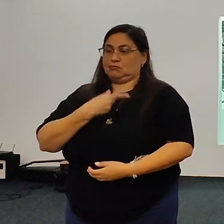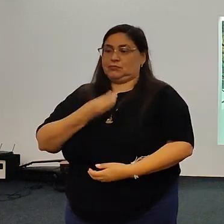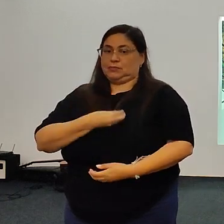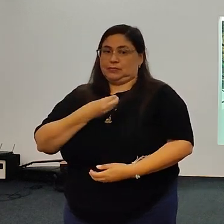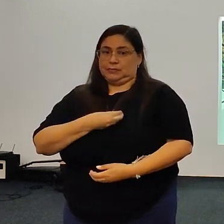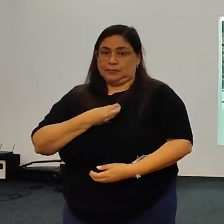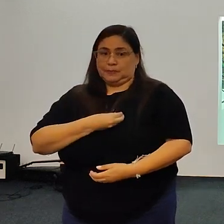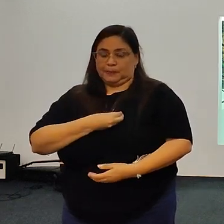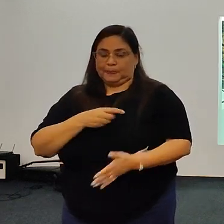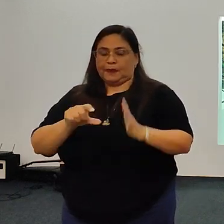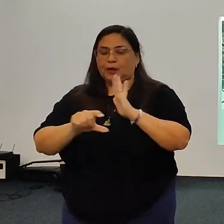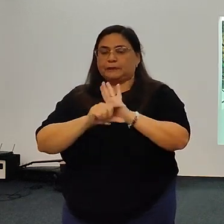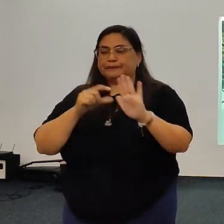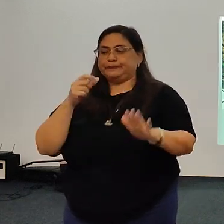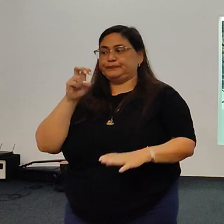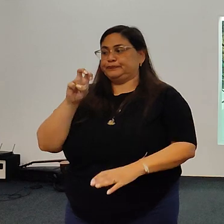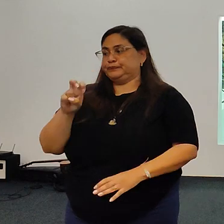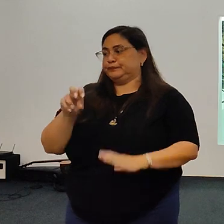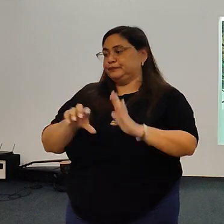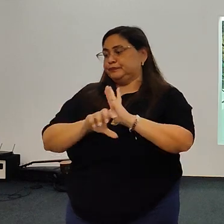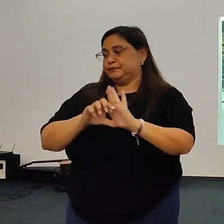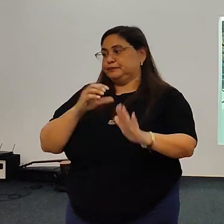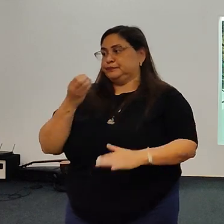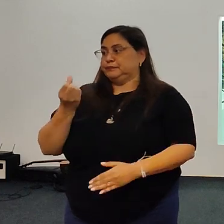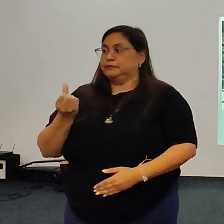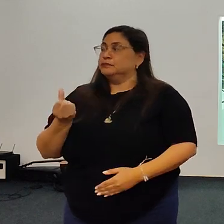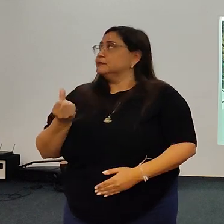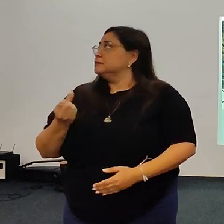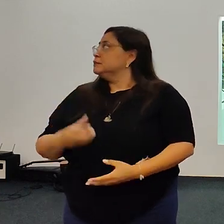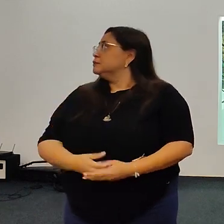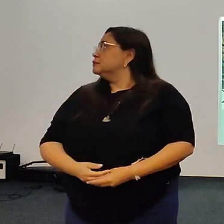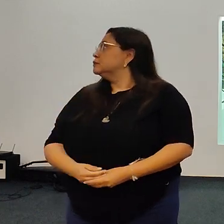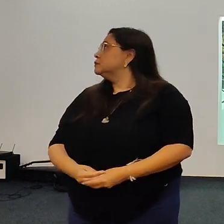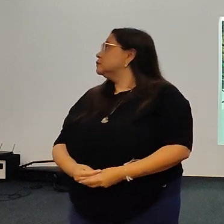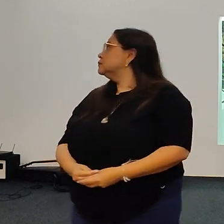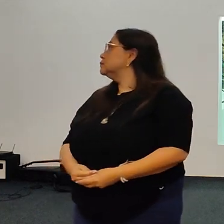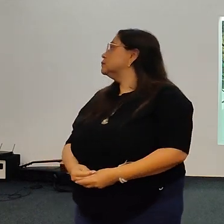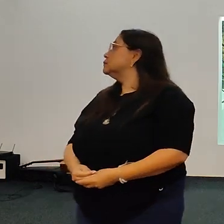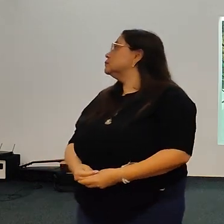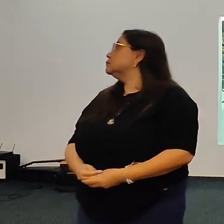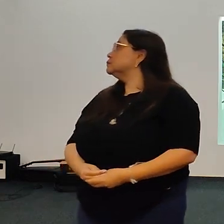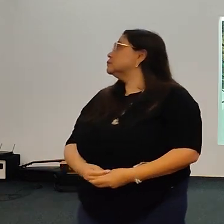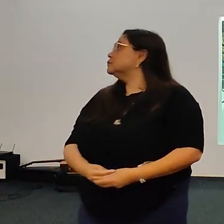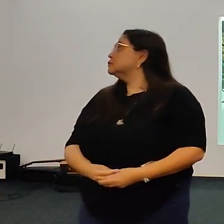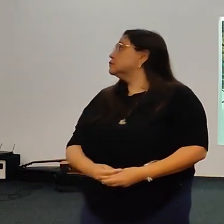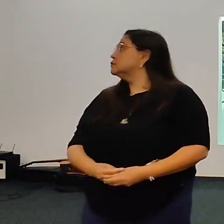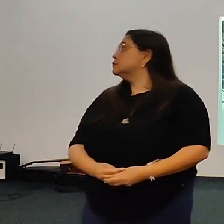nossas vidas. Versículo 5 e versículo 6, acompanhem comigo.